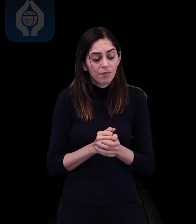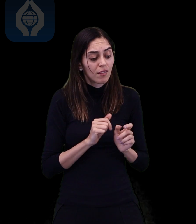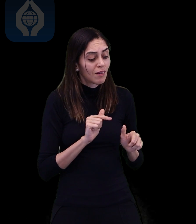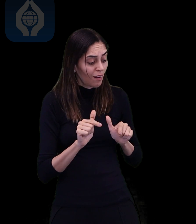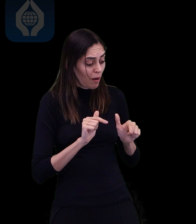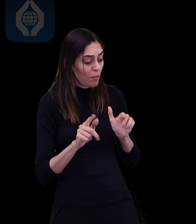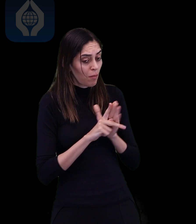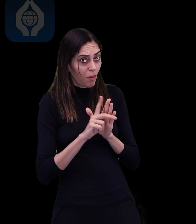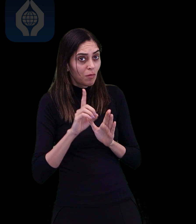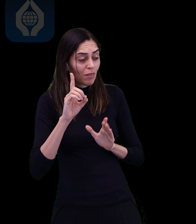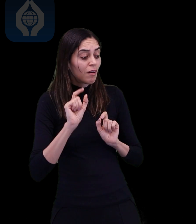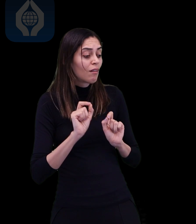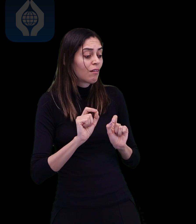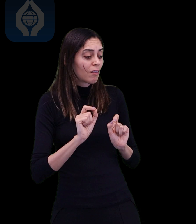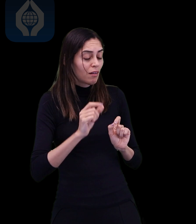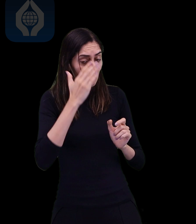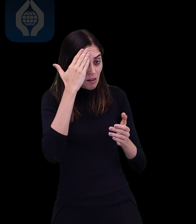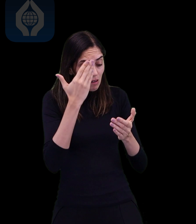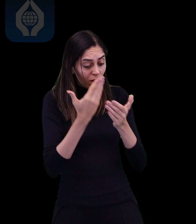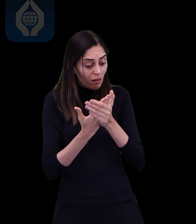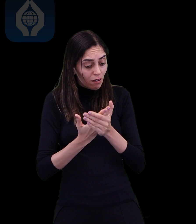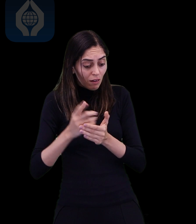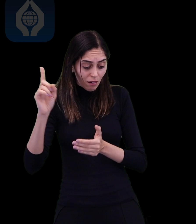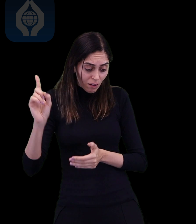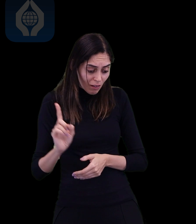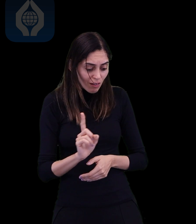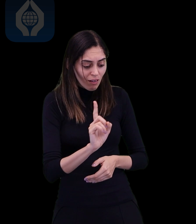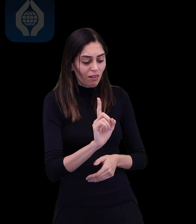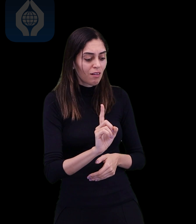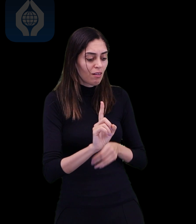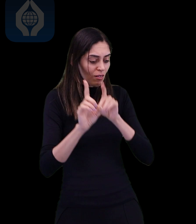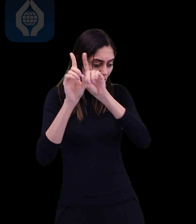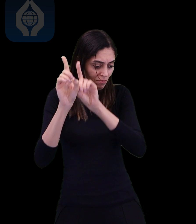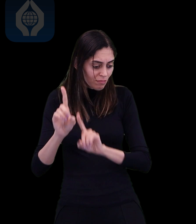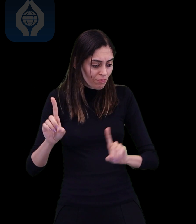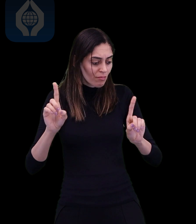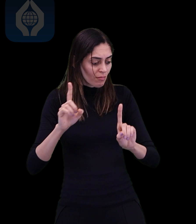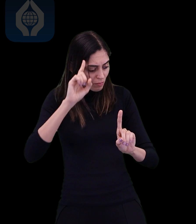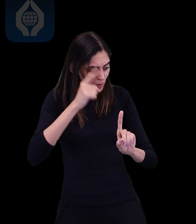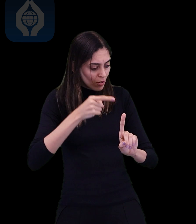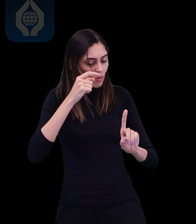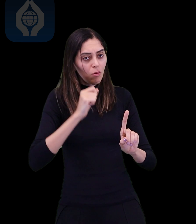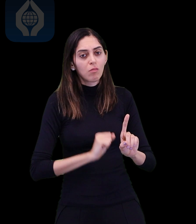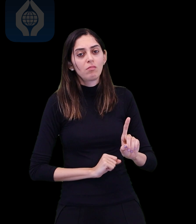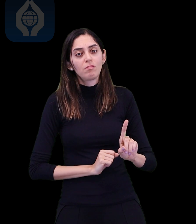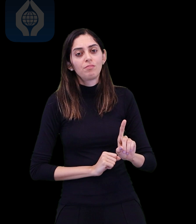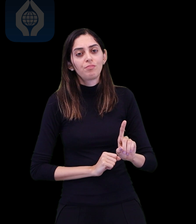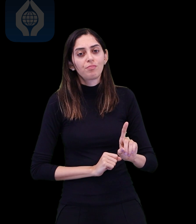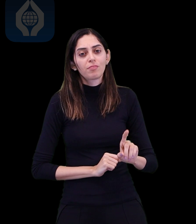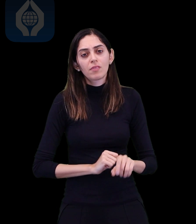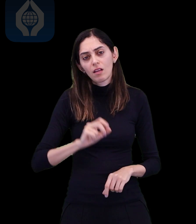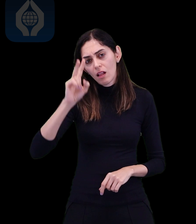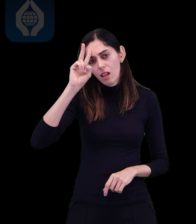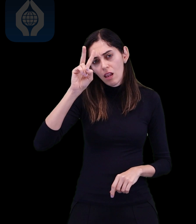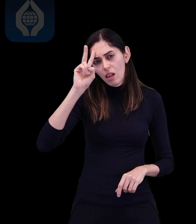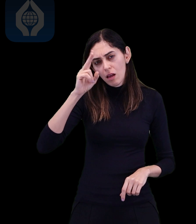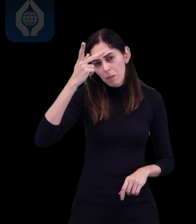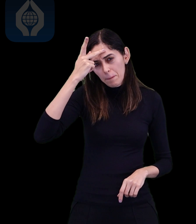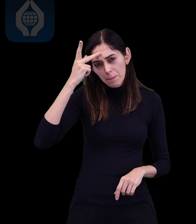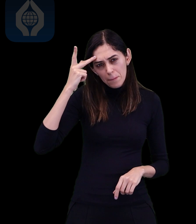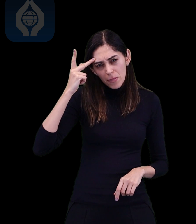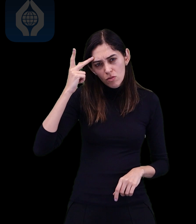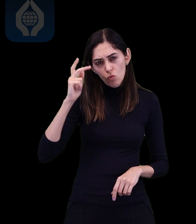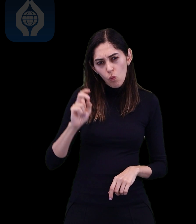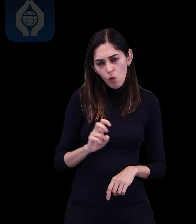é esta, crer naquele que ele enviou. O que as pessoas que foram picadas